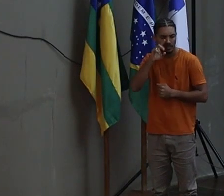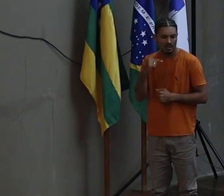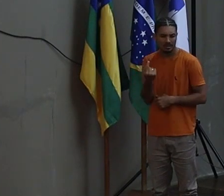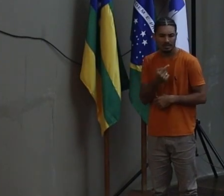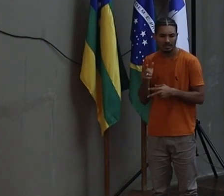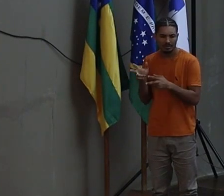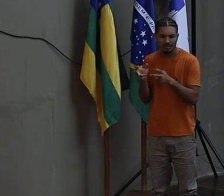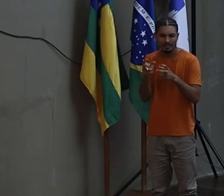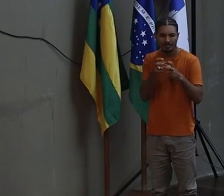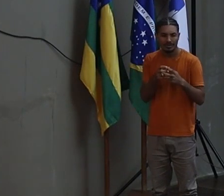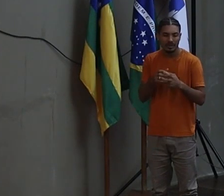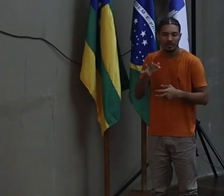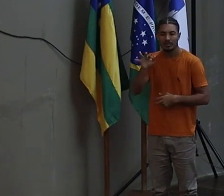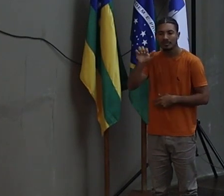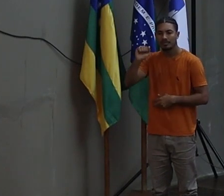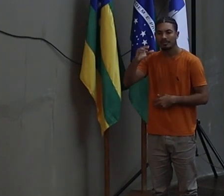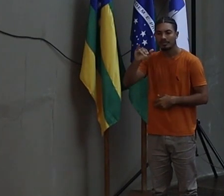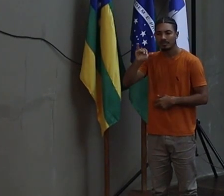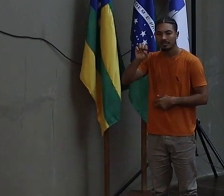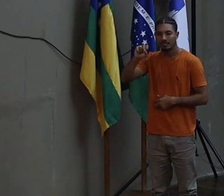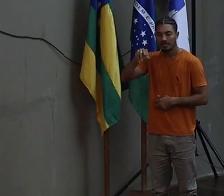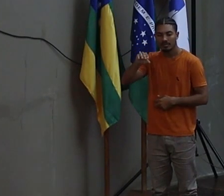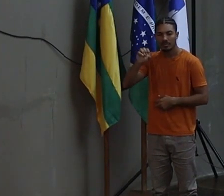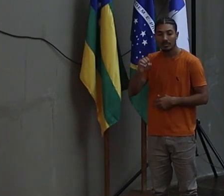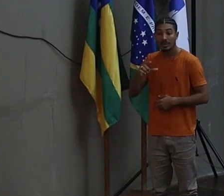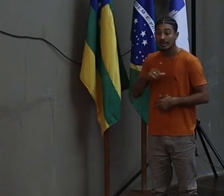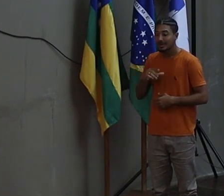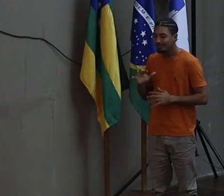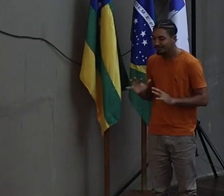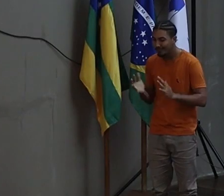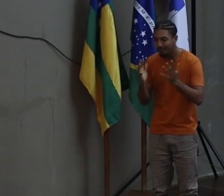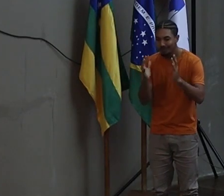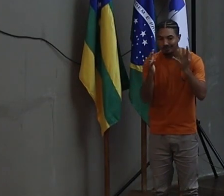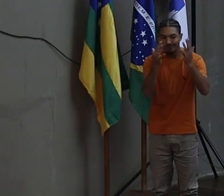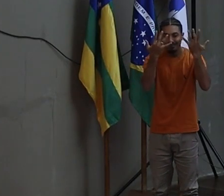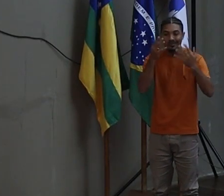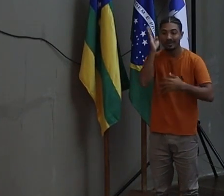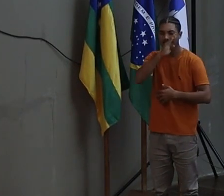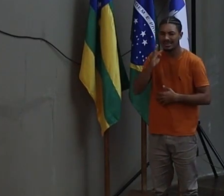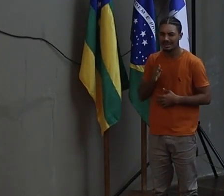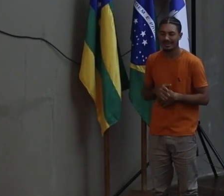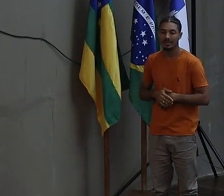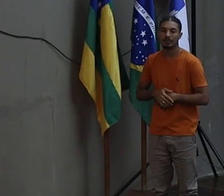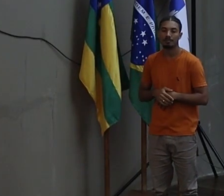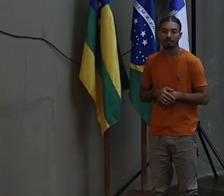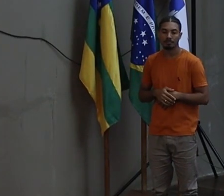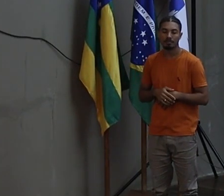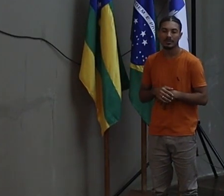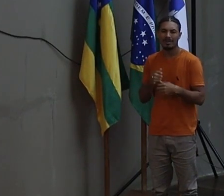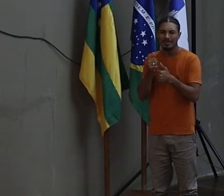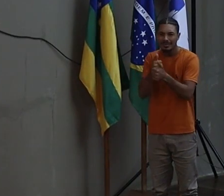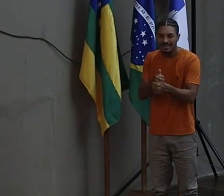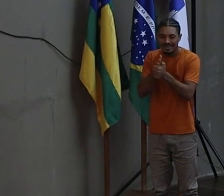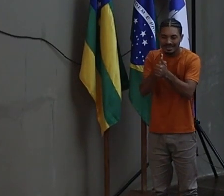né, o neofascismo ascendendo no Brasil com perseguição política a professores, né? A gente sofreu muito com a